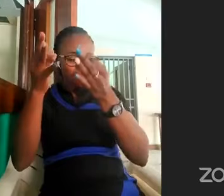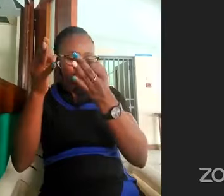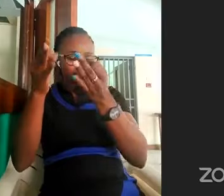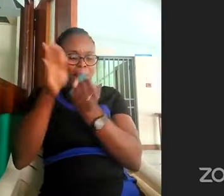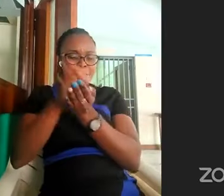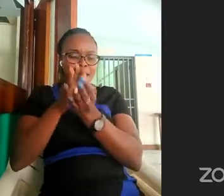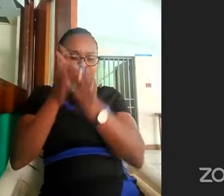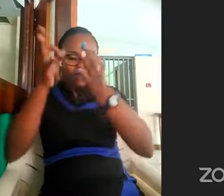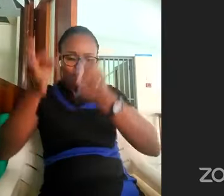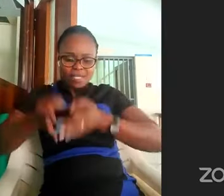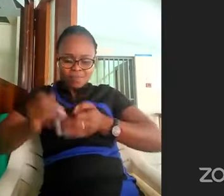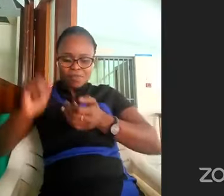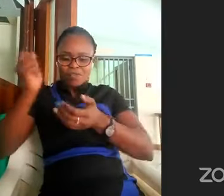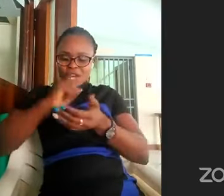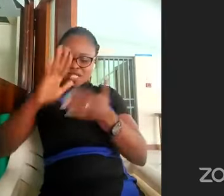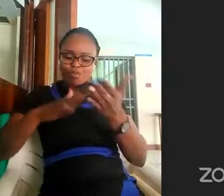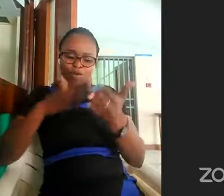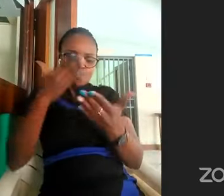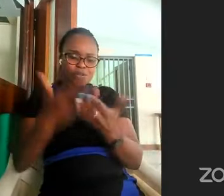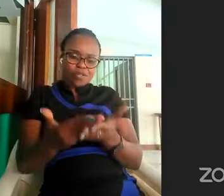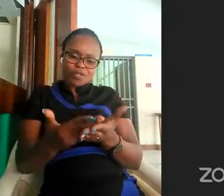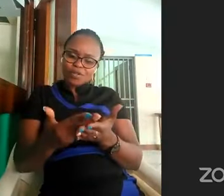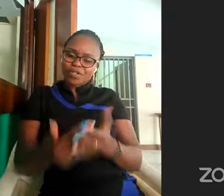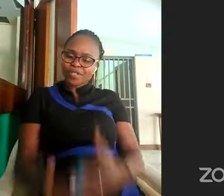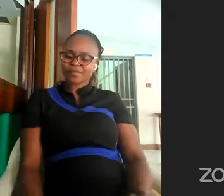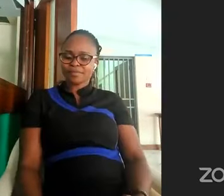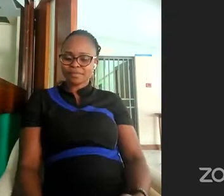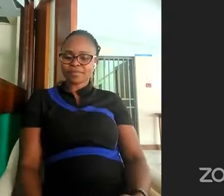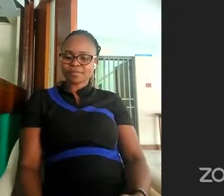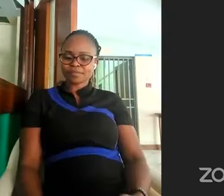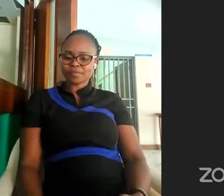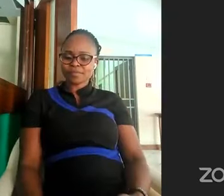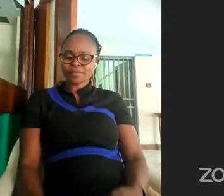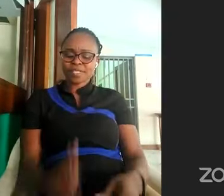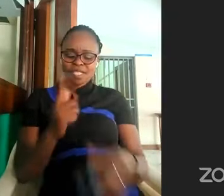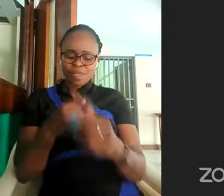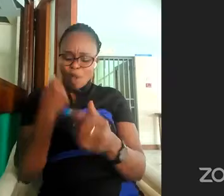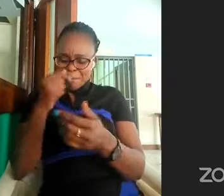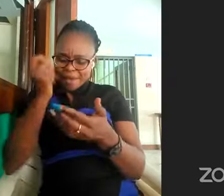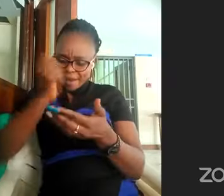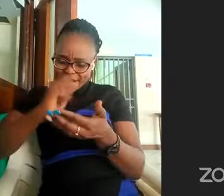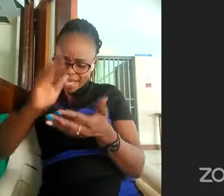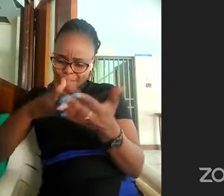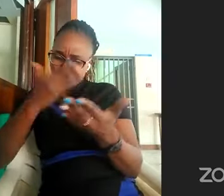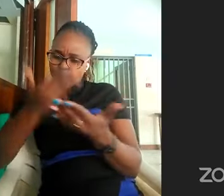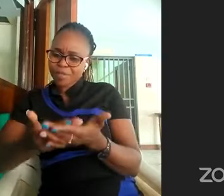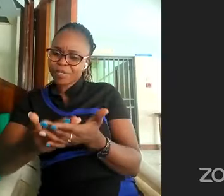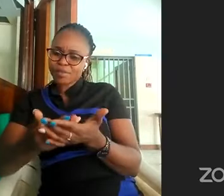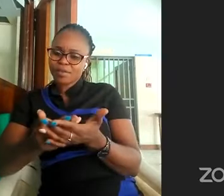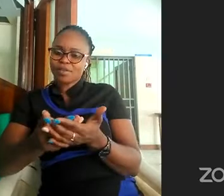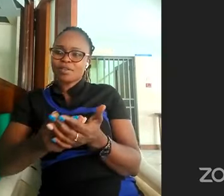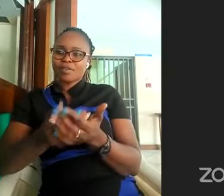proposal, nini, na ukipata hapo wakiambiwa andike proposal ni corruption. Mtu anakuambia toa 5,000